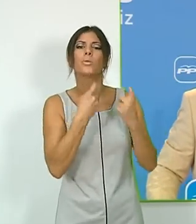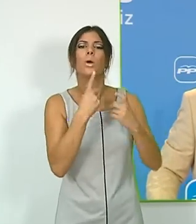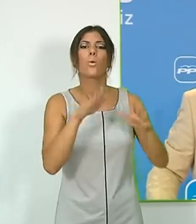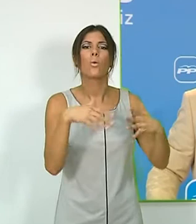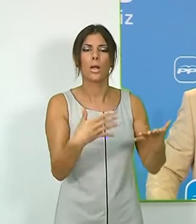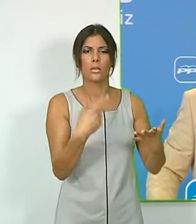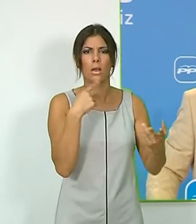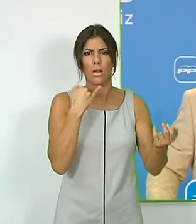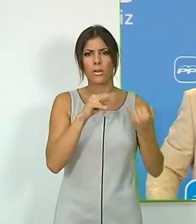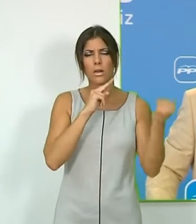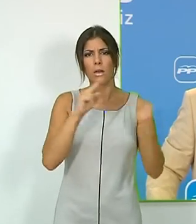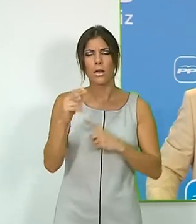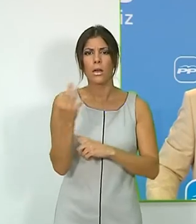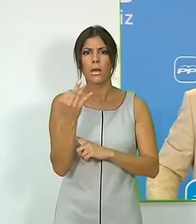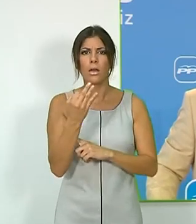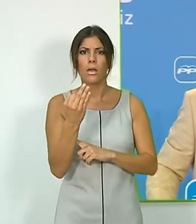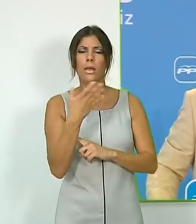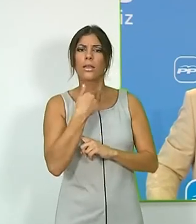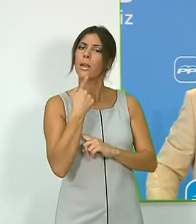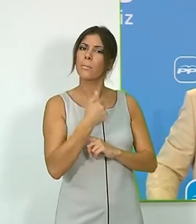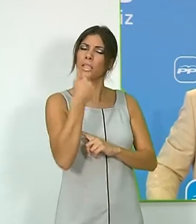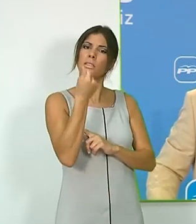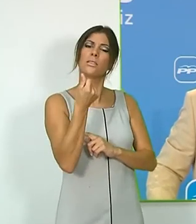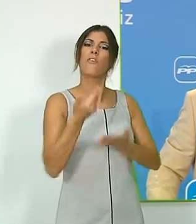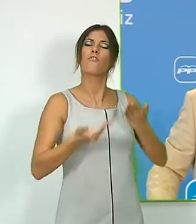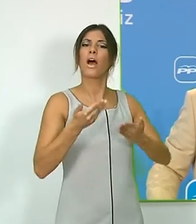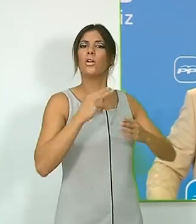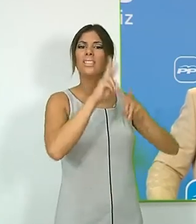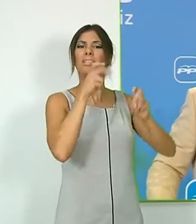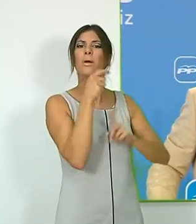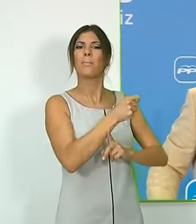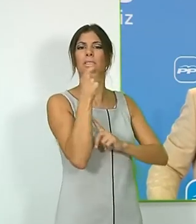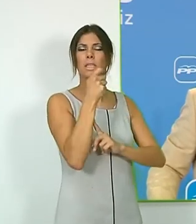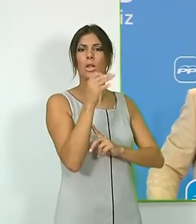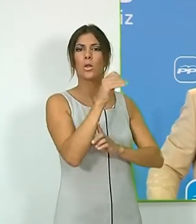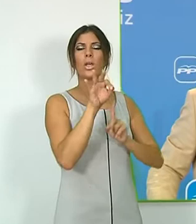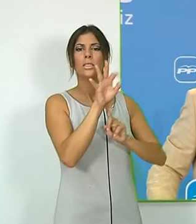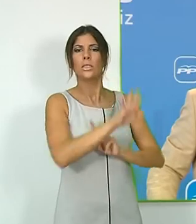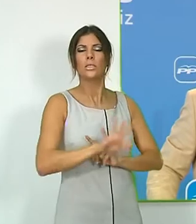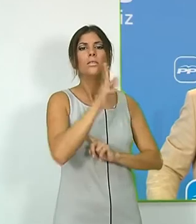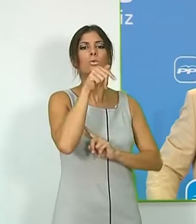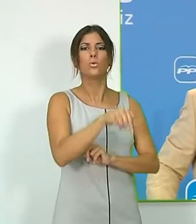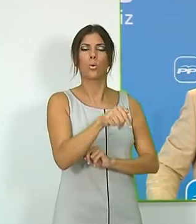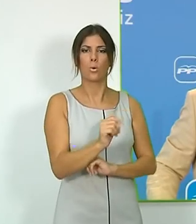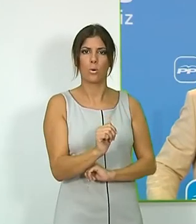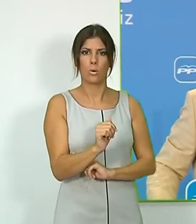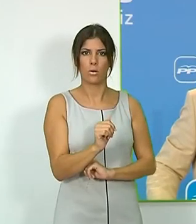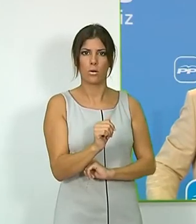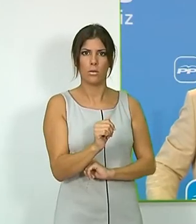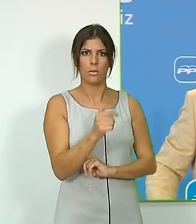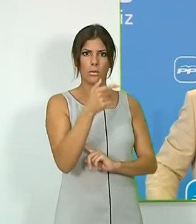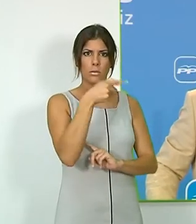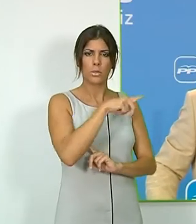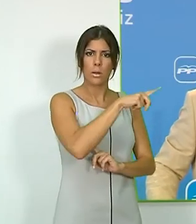sorprendan, valorizar el sector pesquero de nuestro vecino del sur, es decir, valorizar el sector pesquero